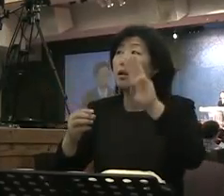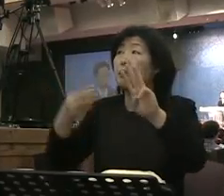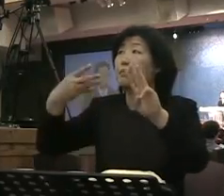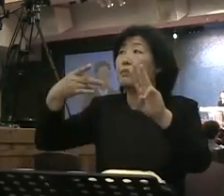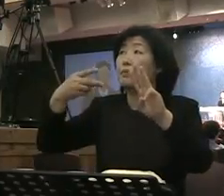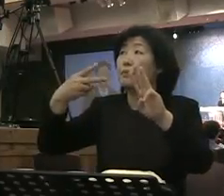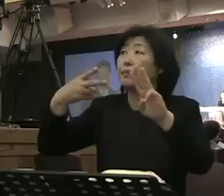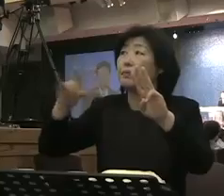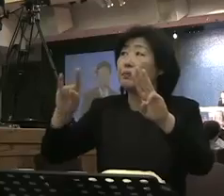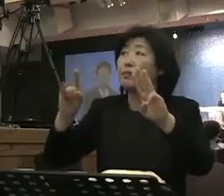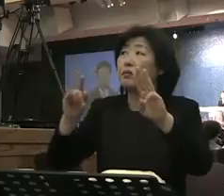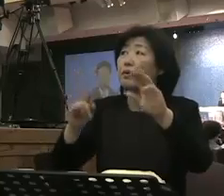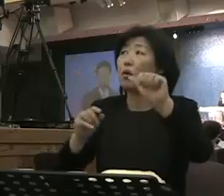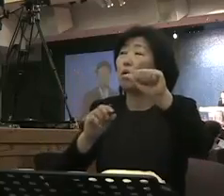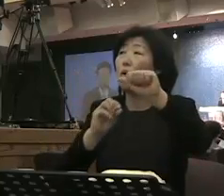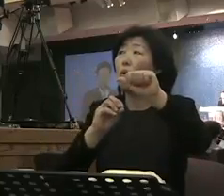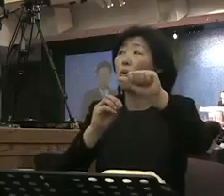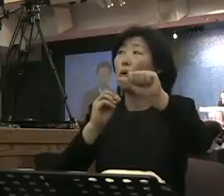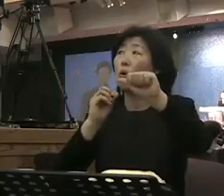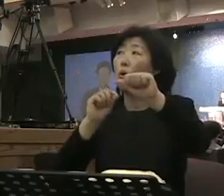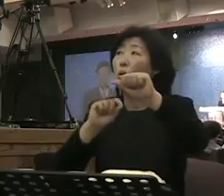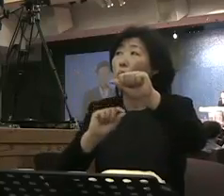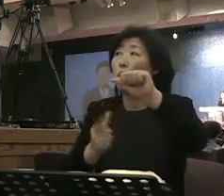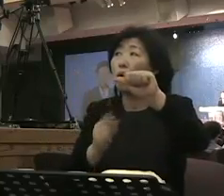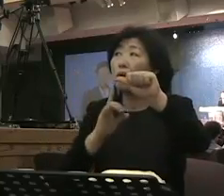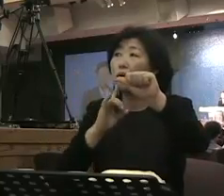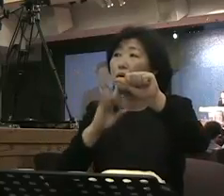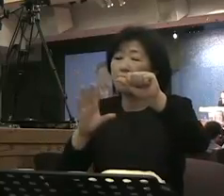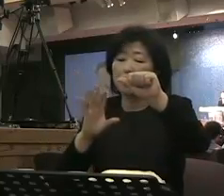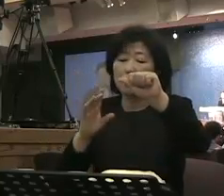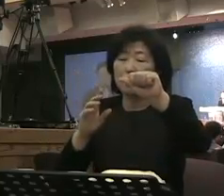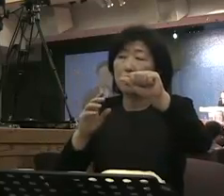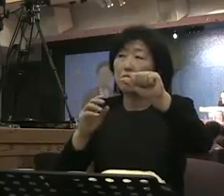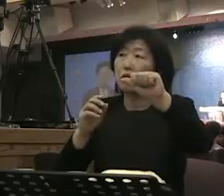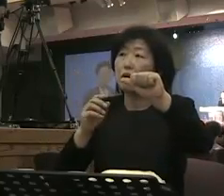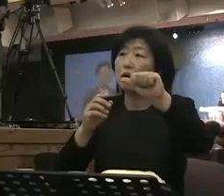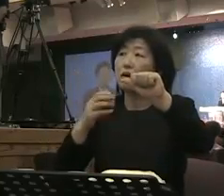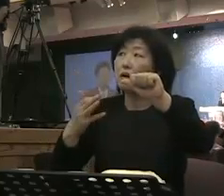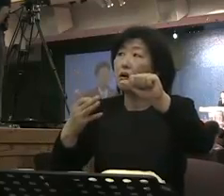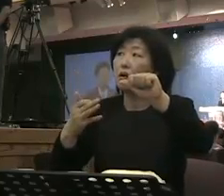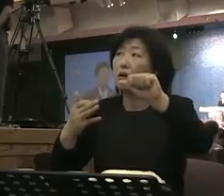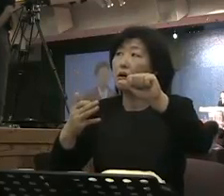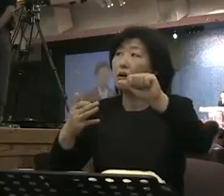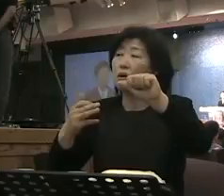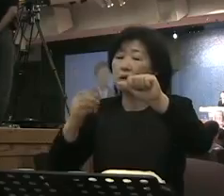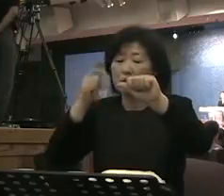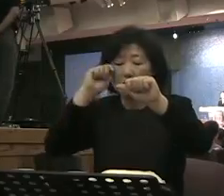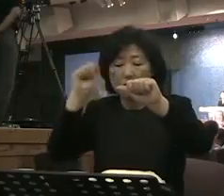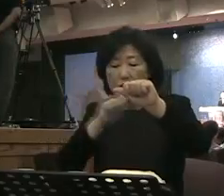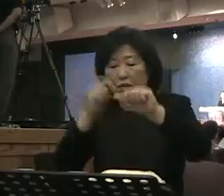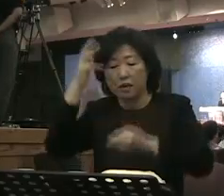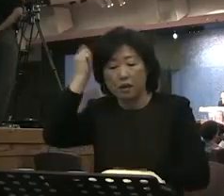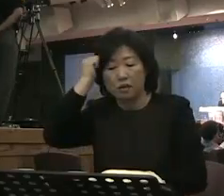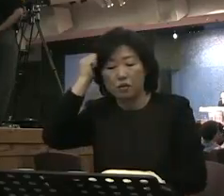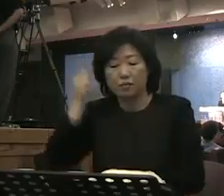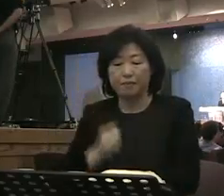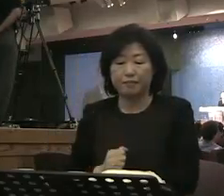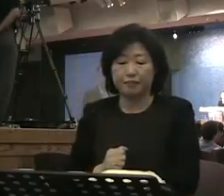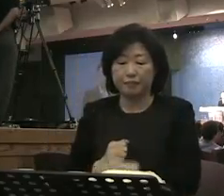5월달만 돌아오는 첫 토요일이 아니라 두 번째 5월 13일 주일 토요일 새벽입니다.